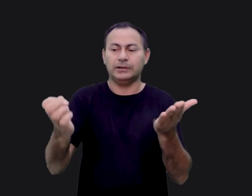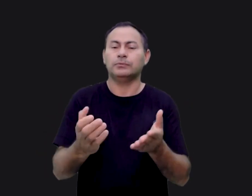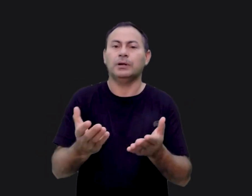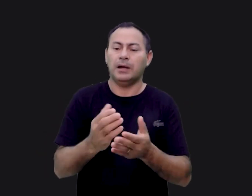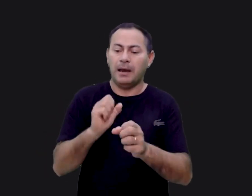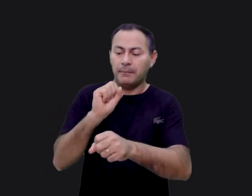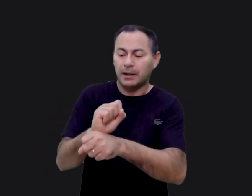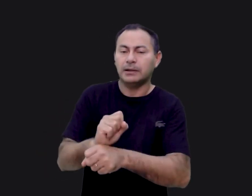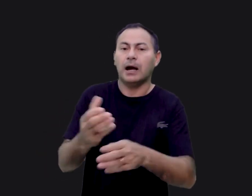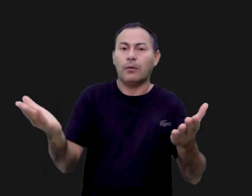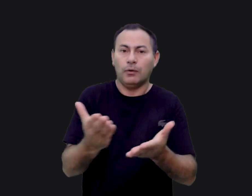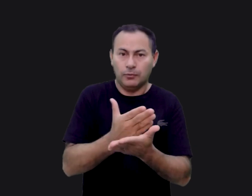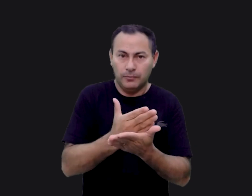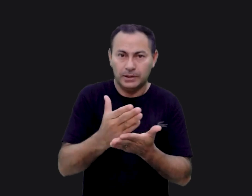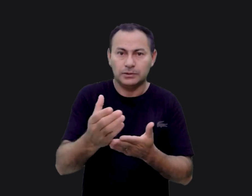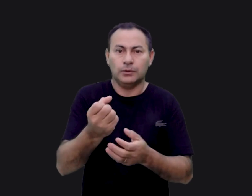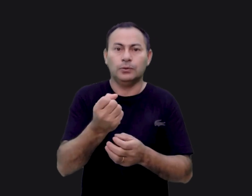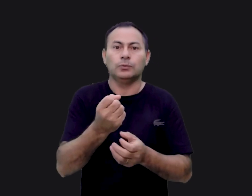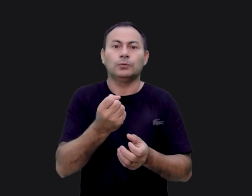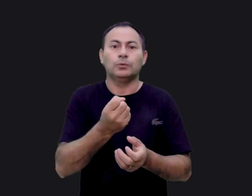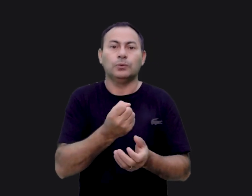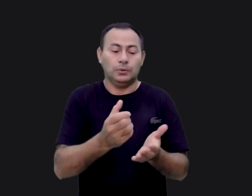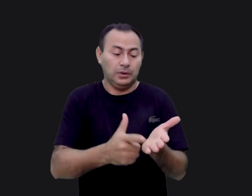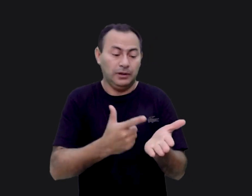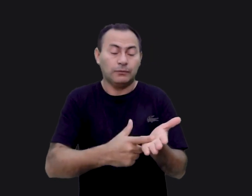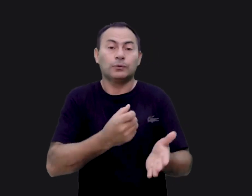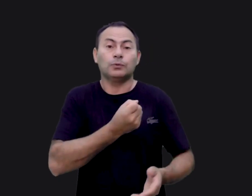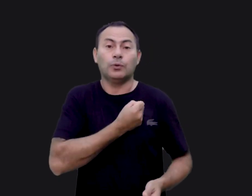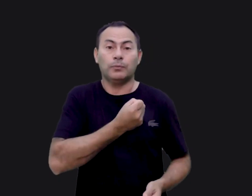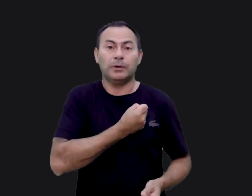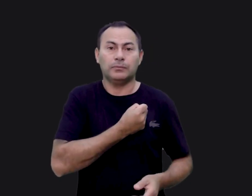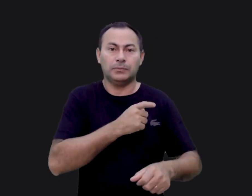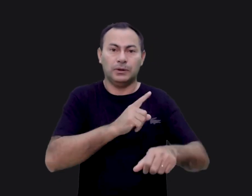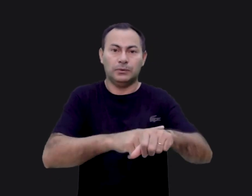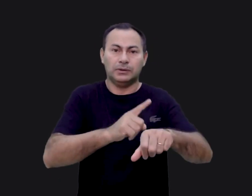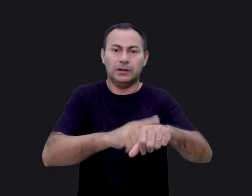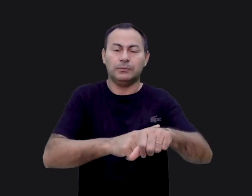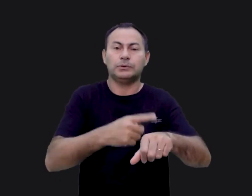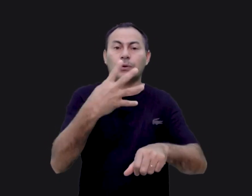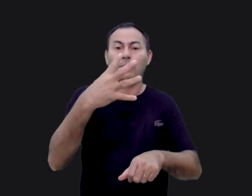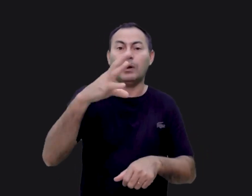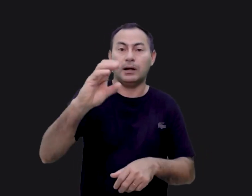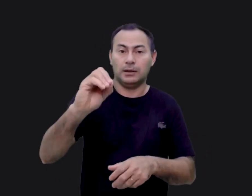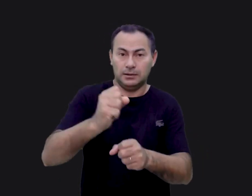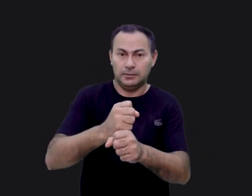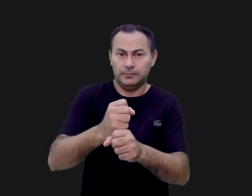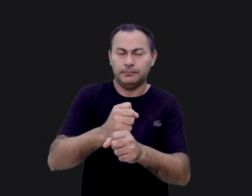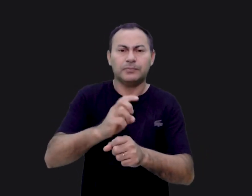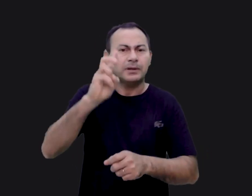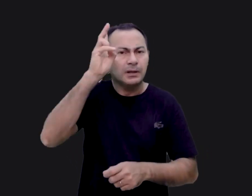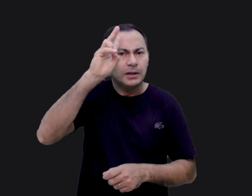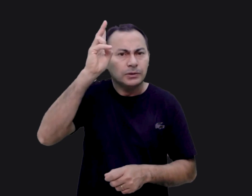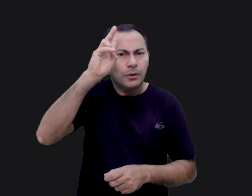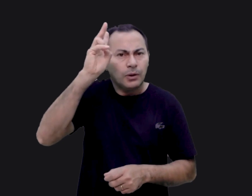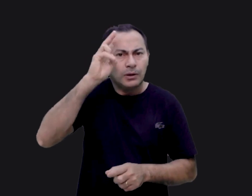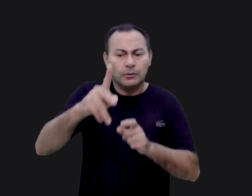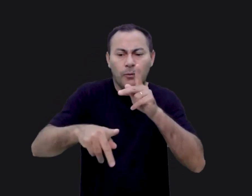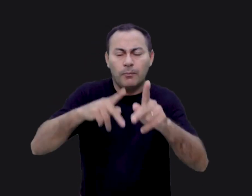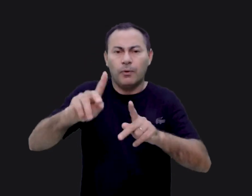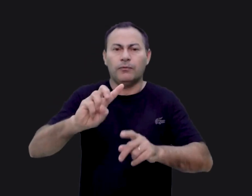no livro de Números. O livro de Números nos fala sobre um período de 40 anos da história do